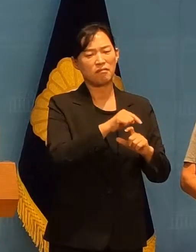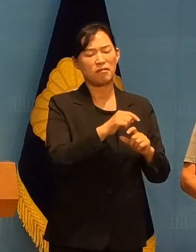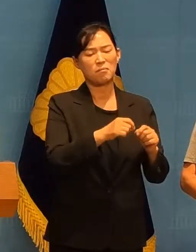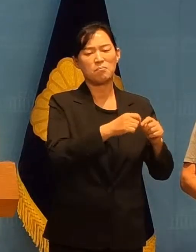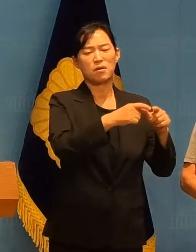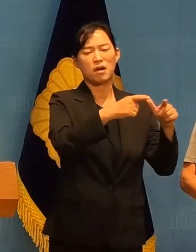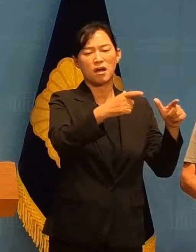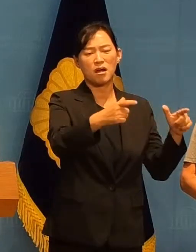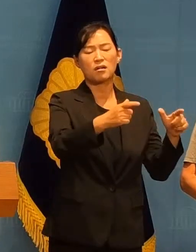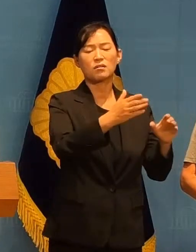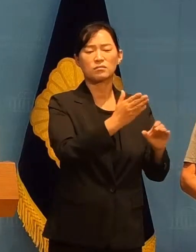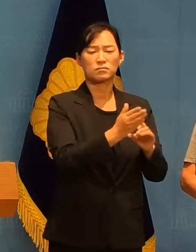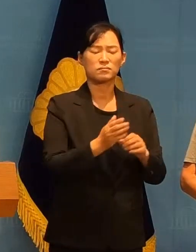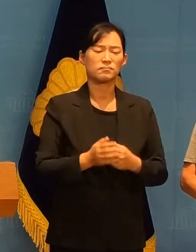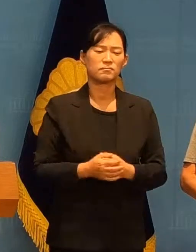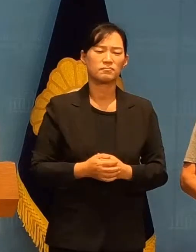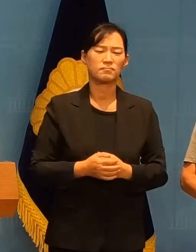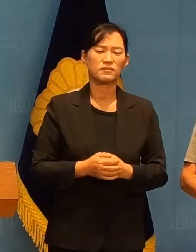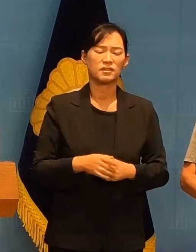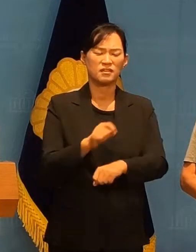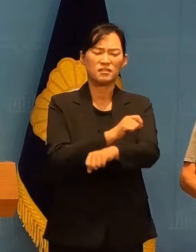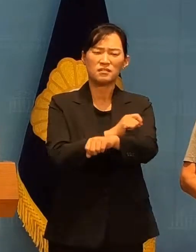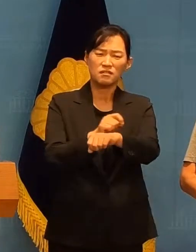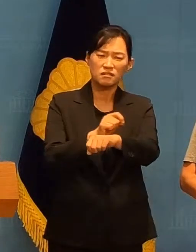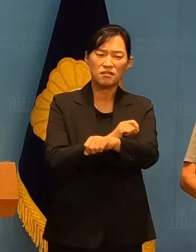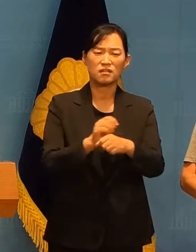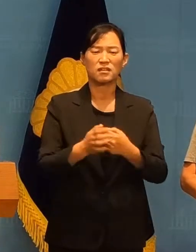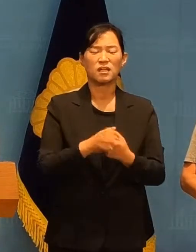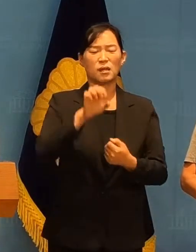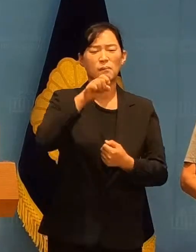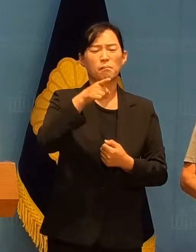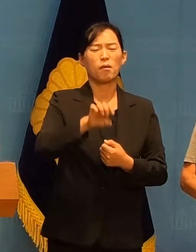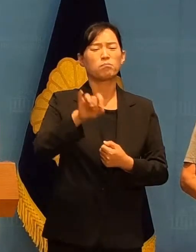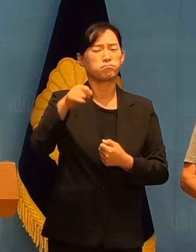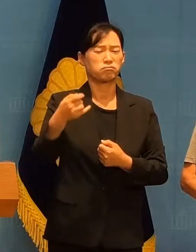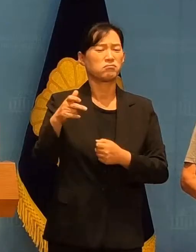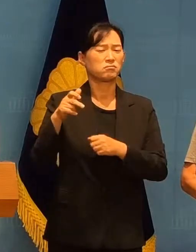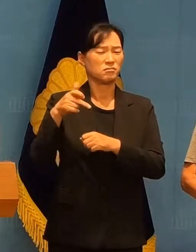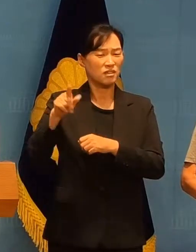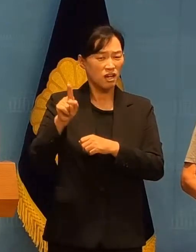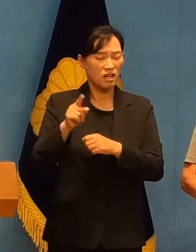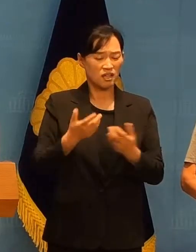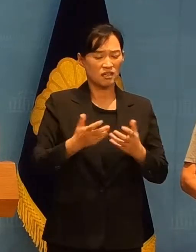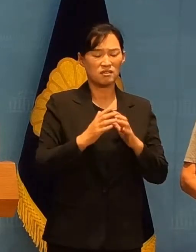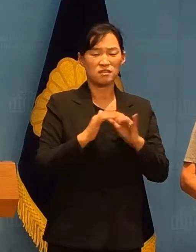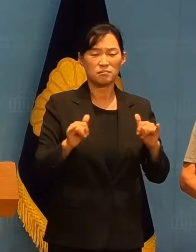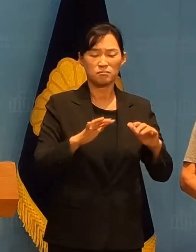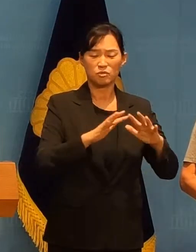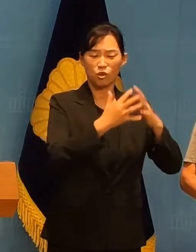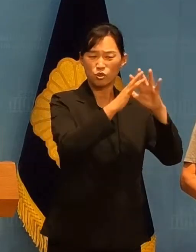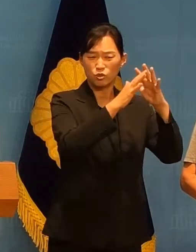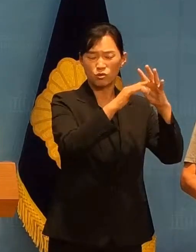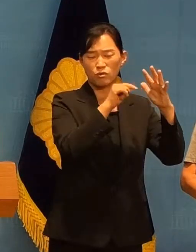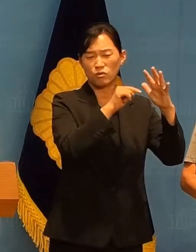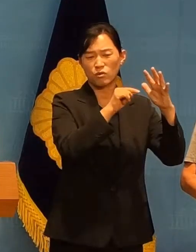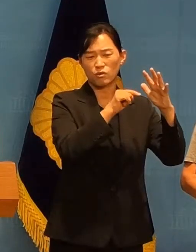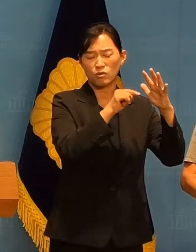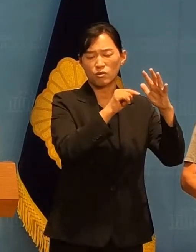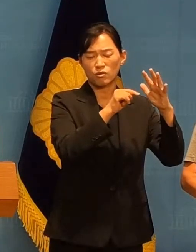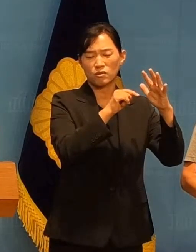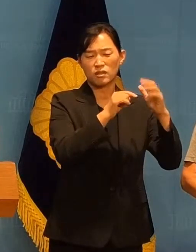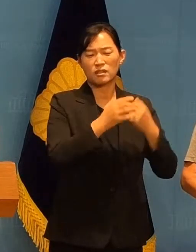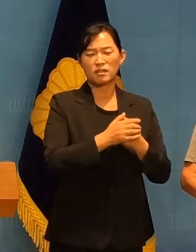확산되고 있습니다. 특히 펌프카 노동자들은 건설 자본들의 구조적